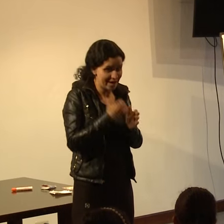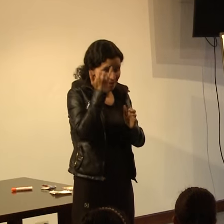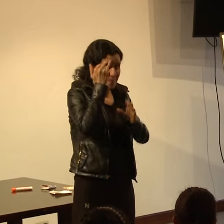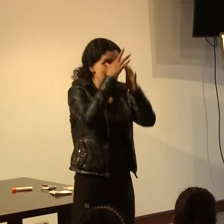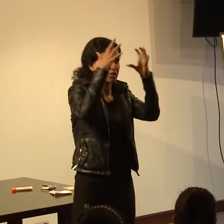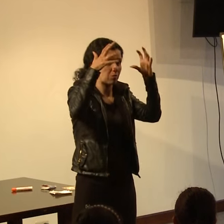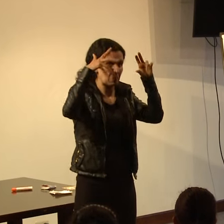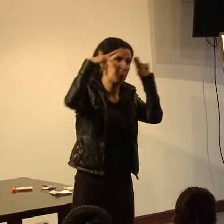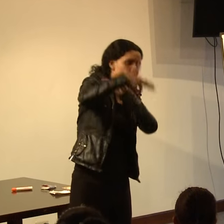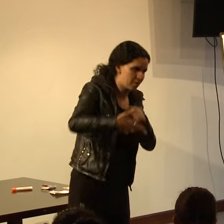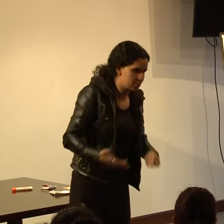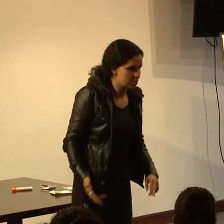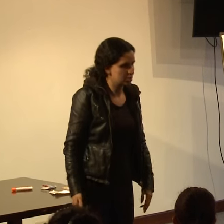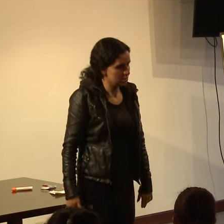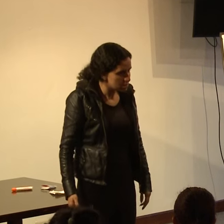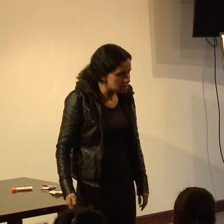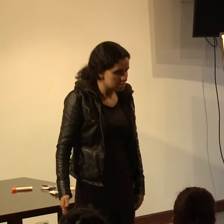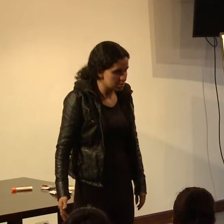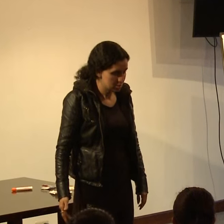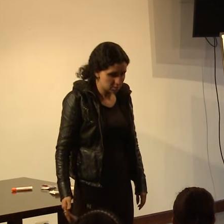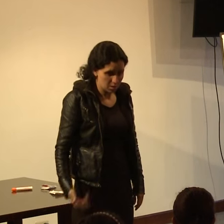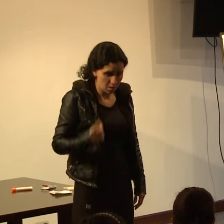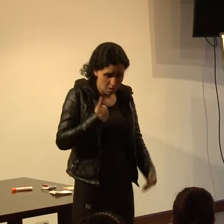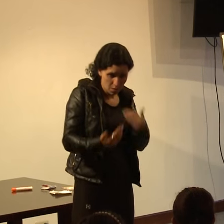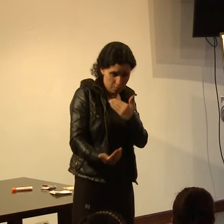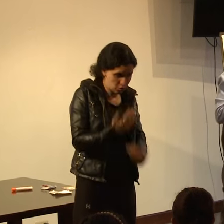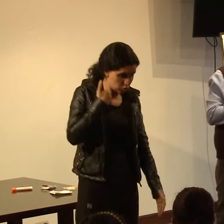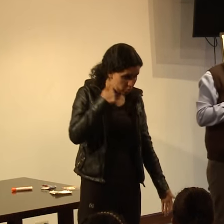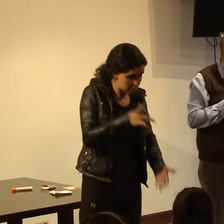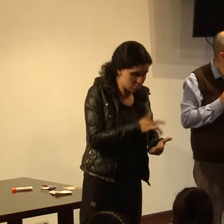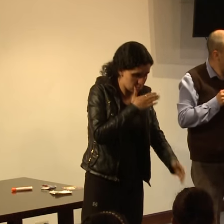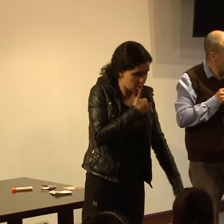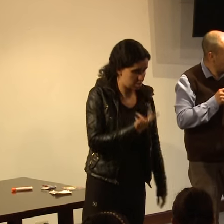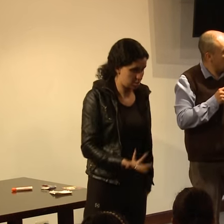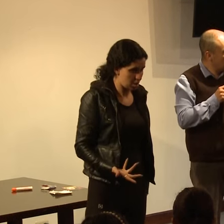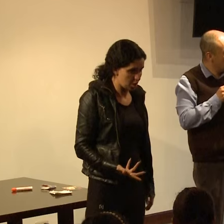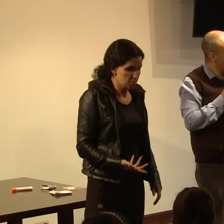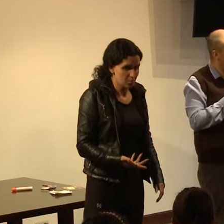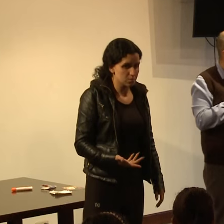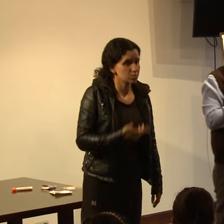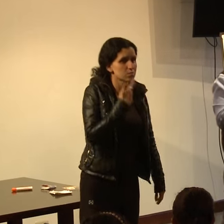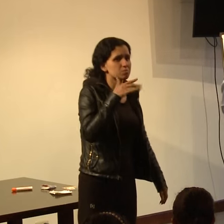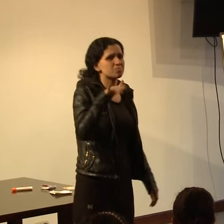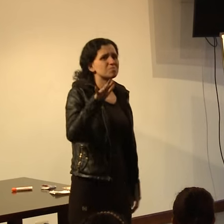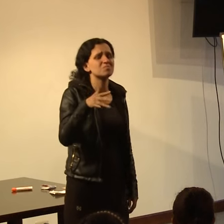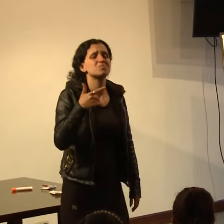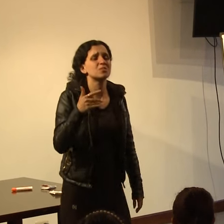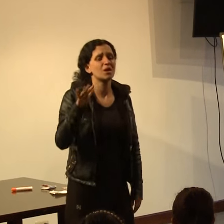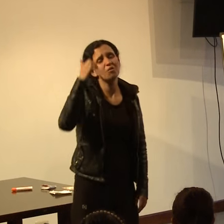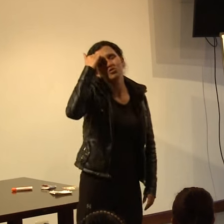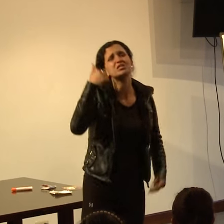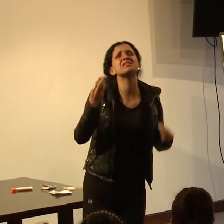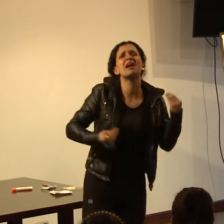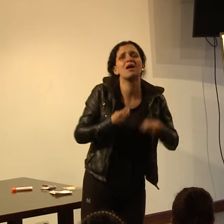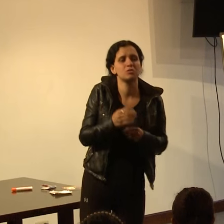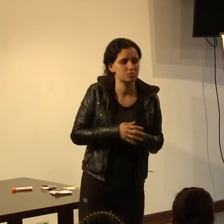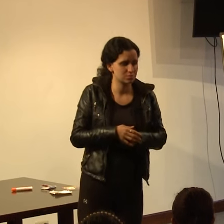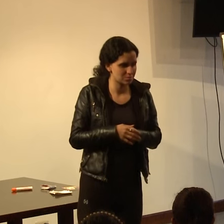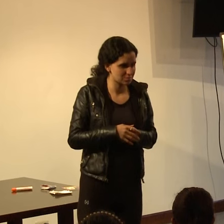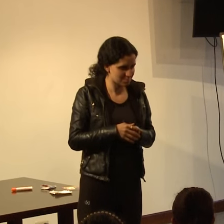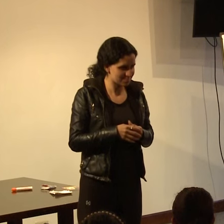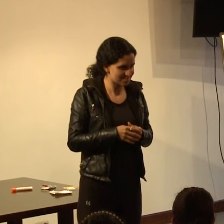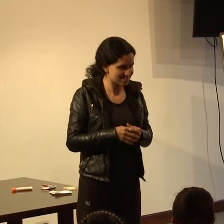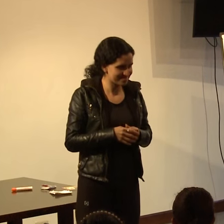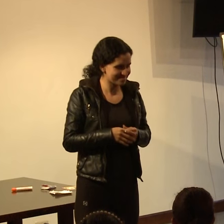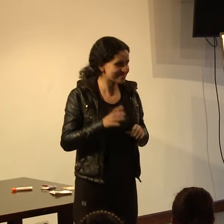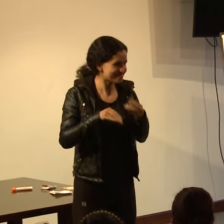¿Te estás metiendo? No te están imitando, ¿cierto? Entonces, y el niño le pregunta a uno, ¿qué hago? El niño, lo que pasa es que no sabe formular la pregunta, y de hecho eso le pasa a uno de niño, pero le pasa también